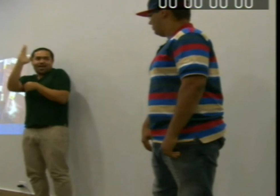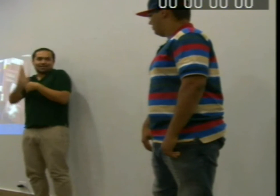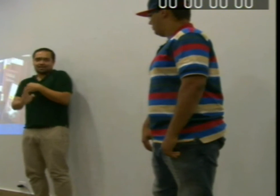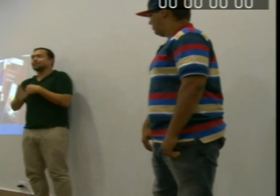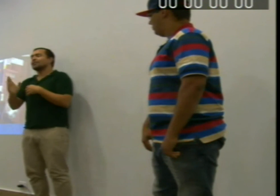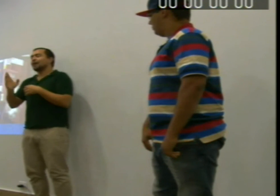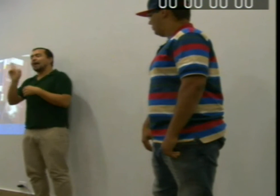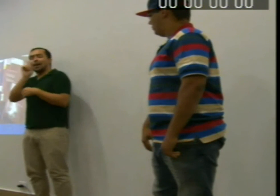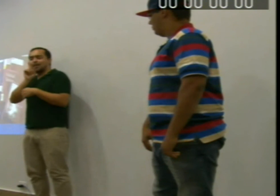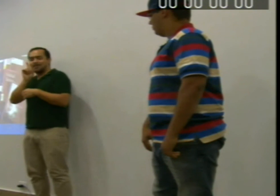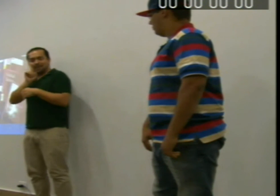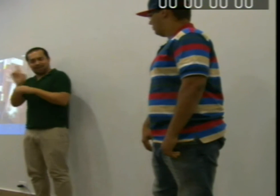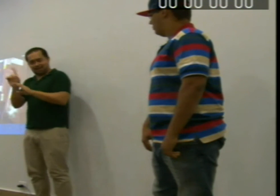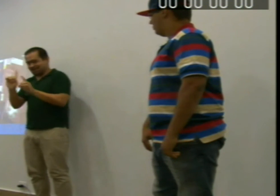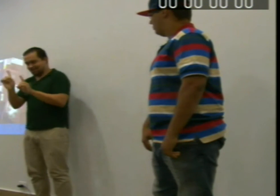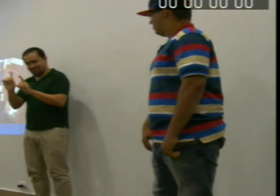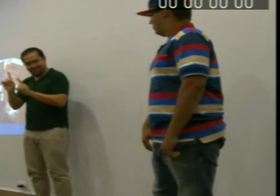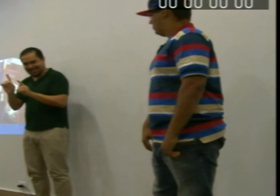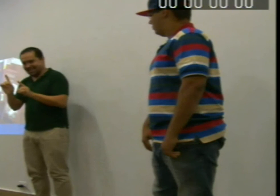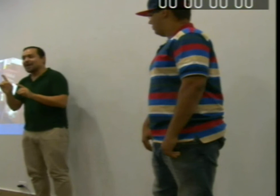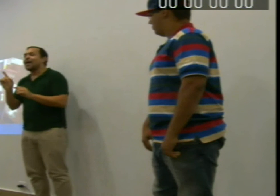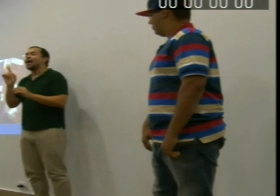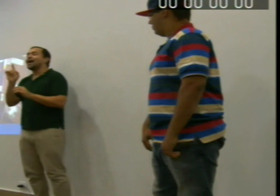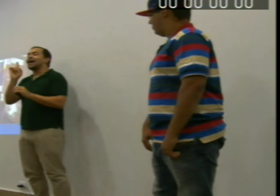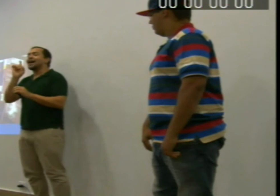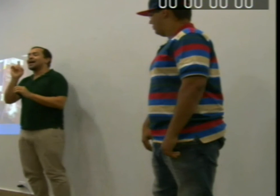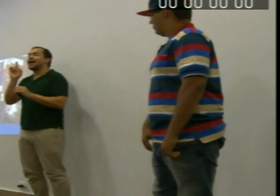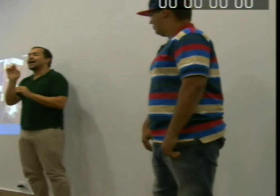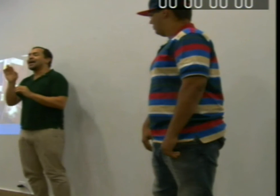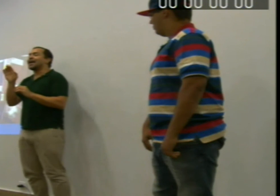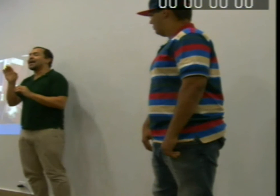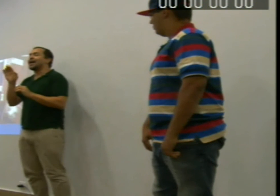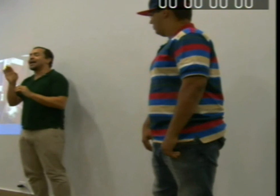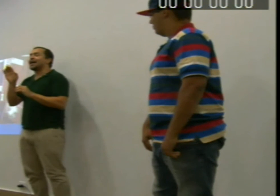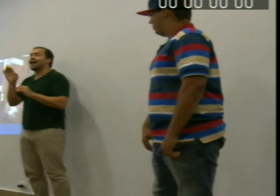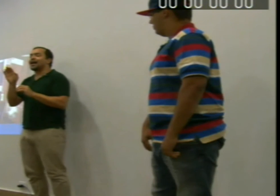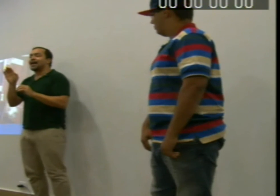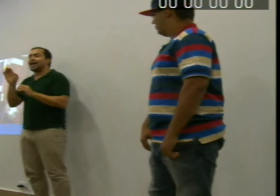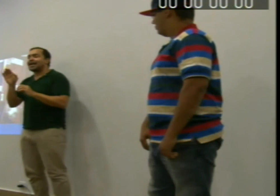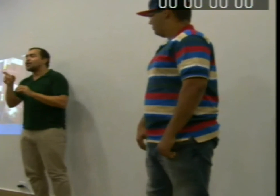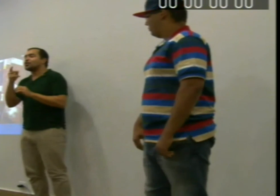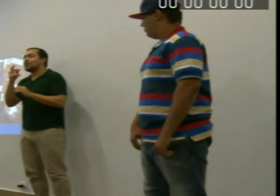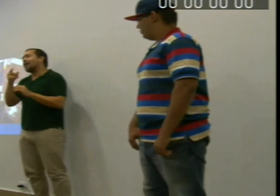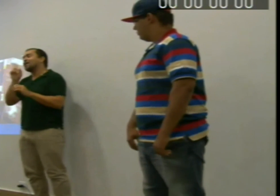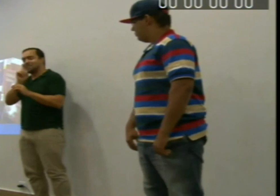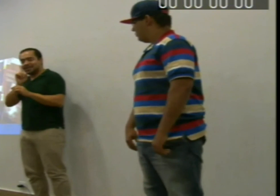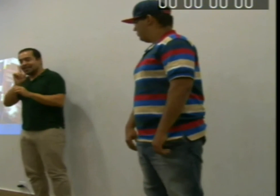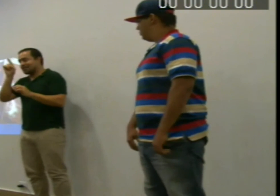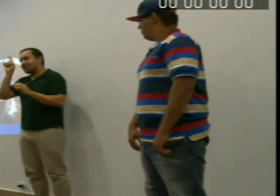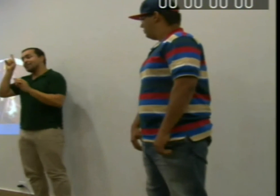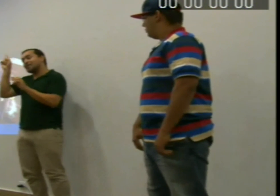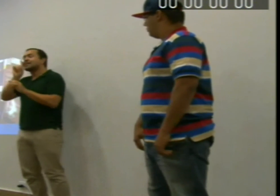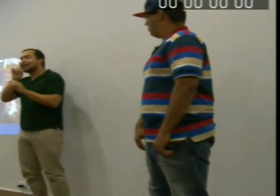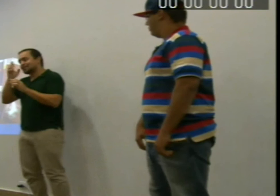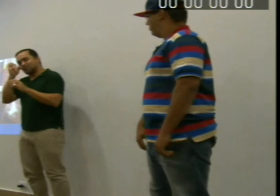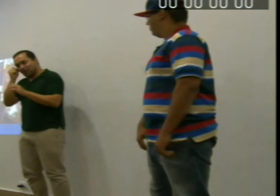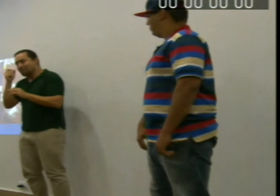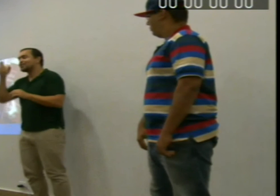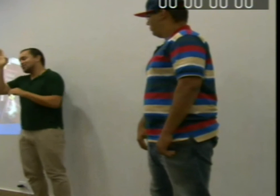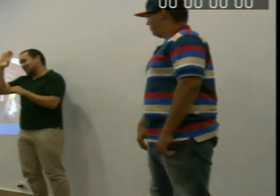laboratório né ô perdão aqui no aqui no Brasil Eles dormem mas o americano não